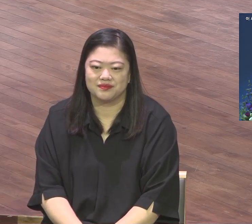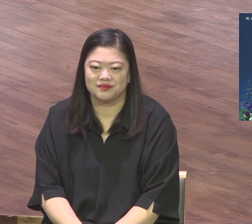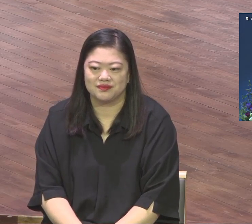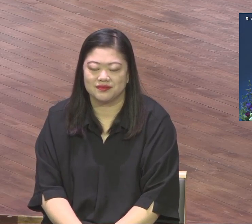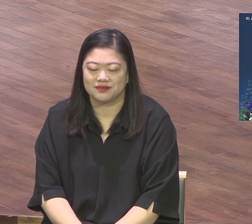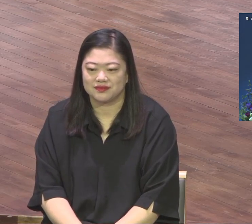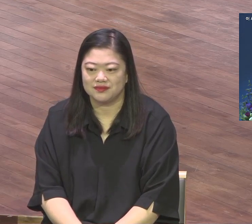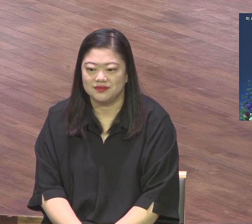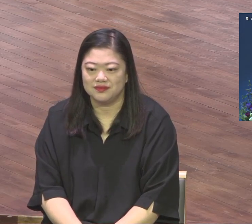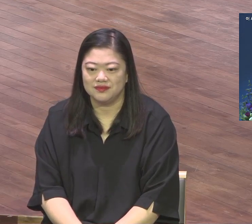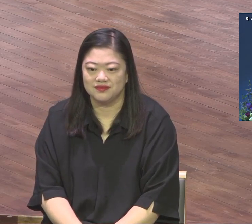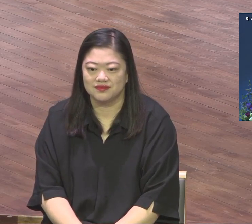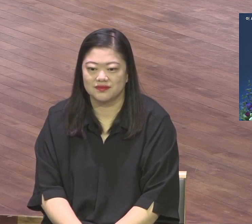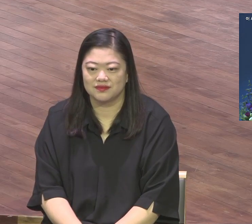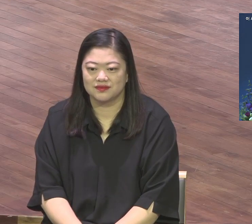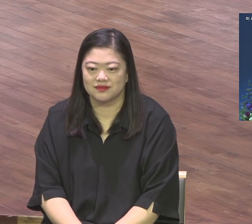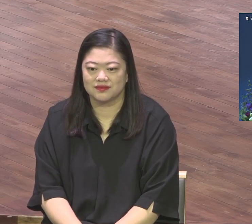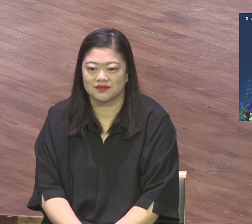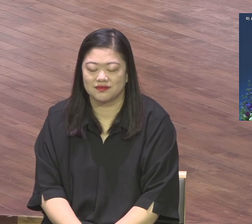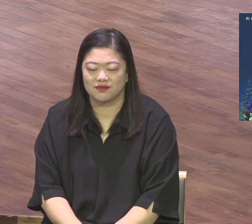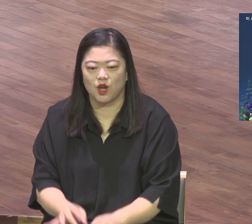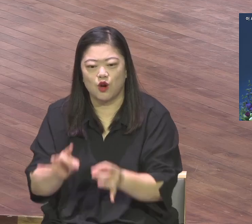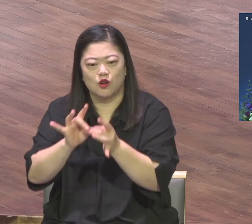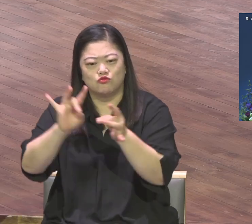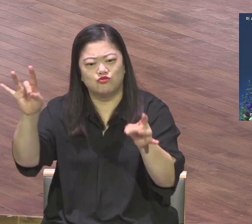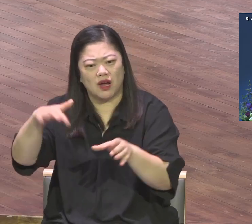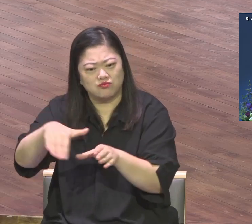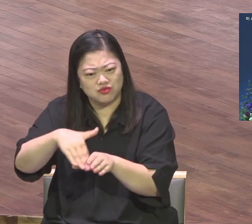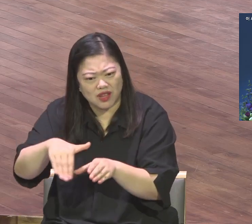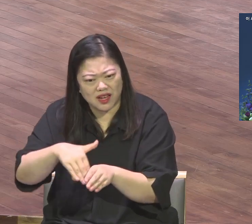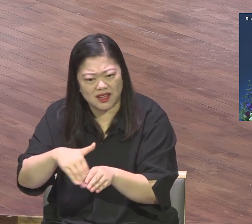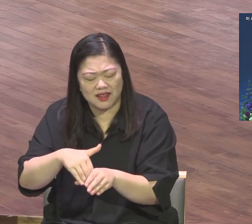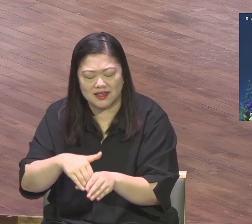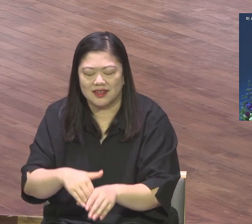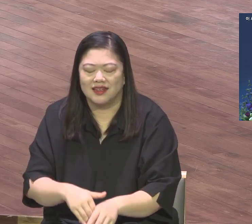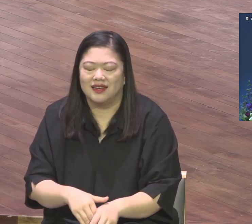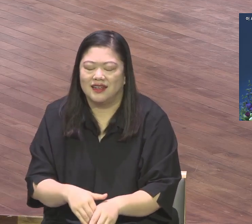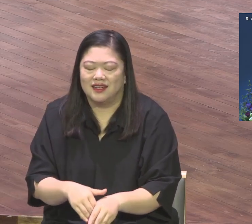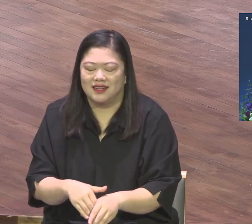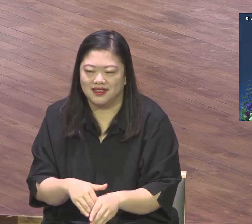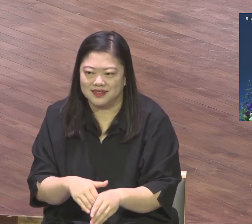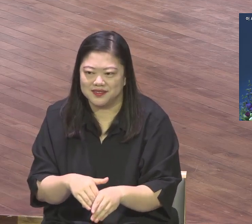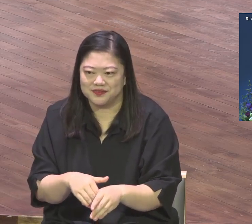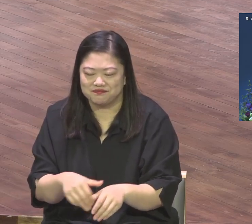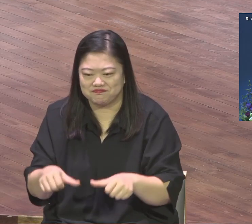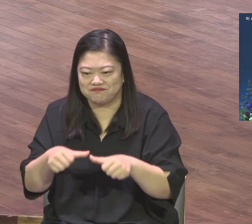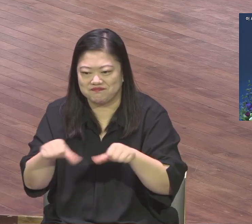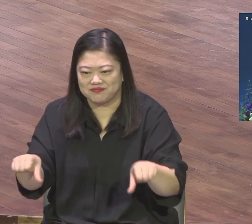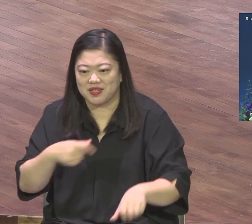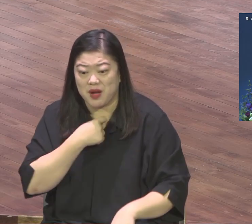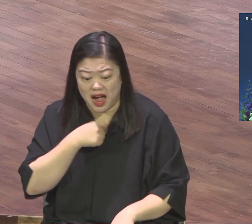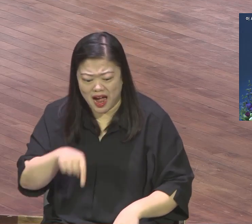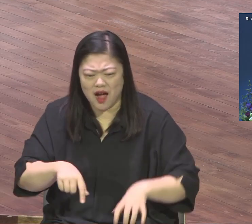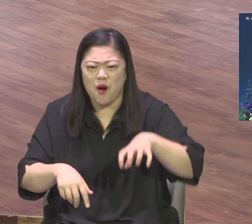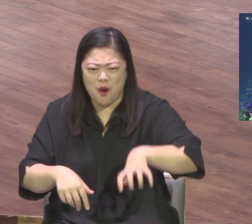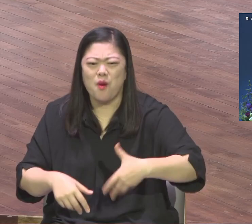이 우상 문화, 견고한 망대를 탁 사람들 심령 속에 다 세워놨어.